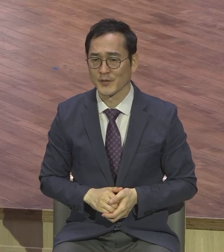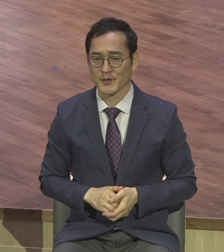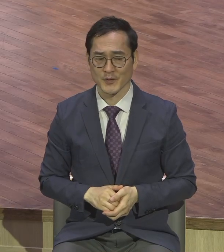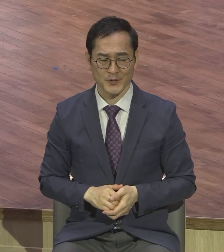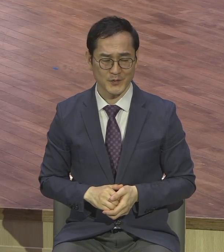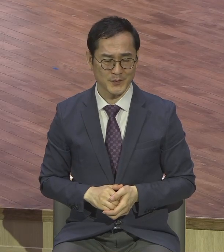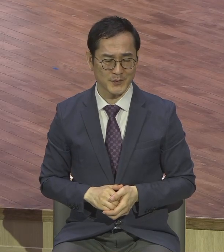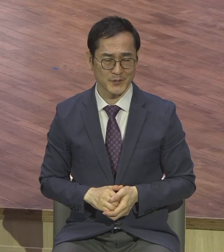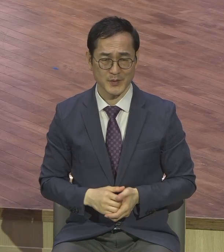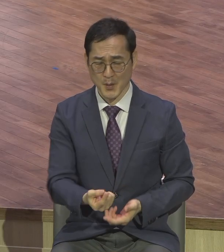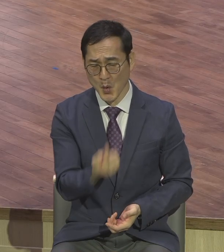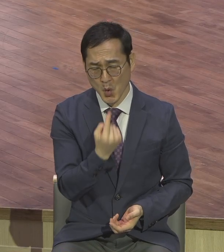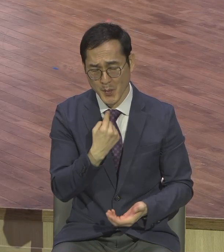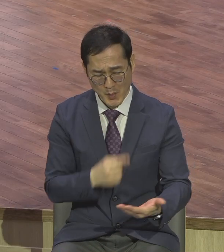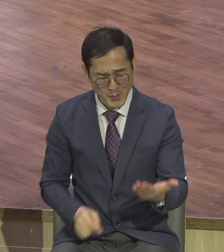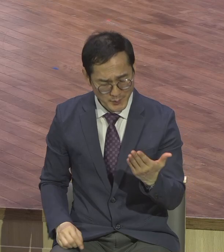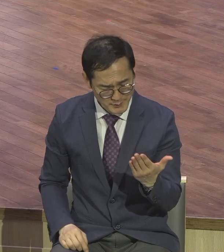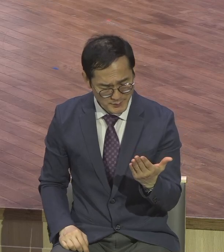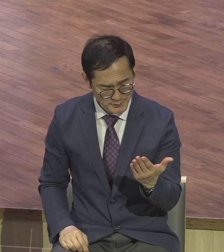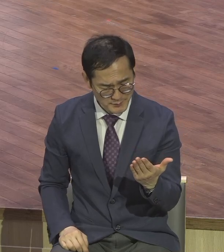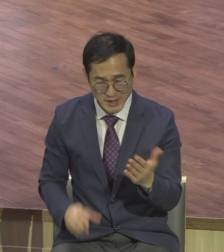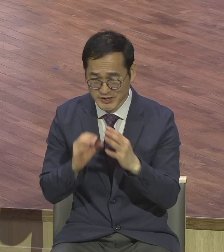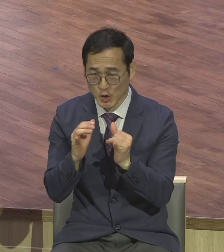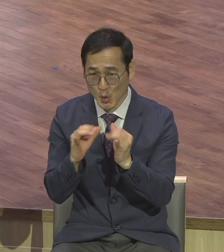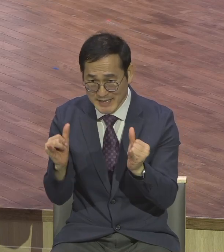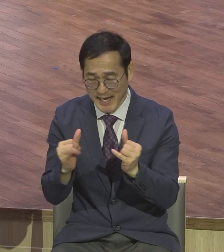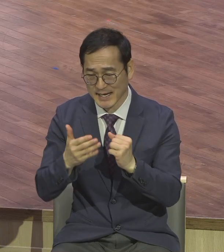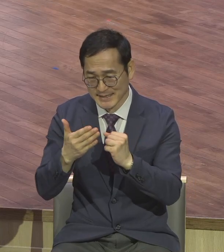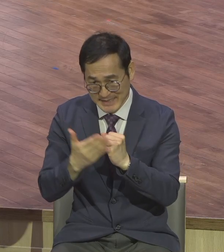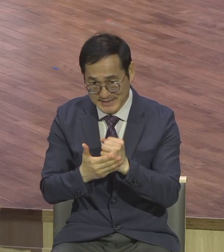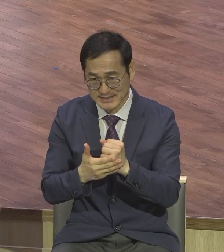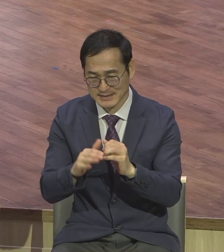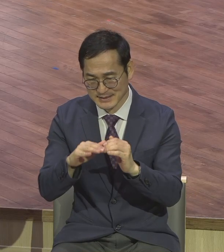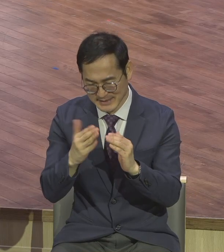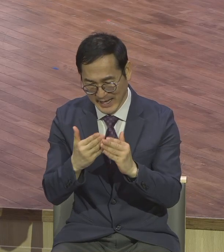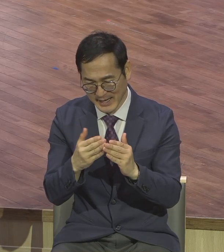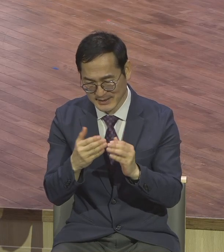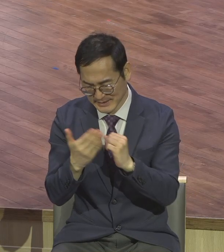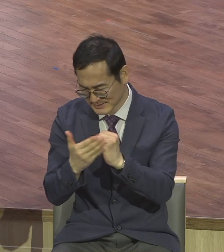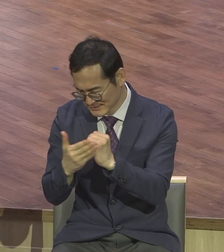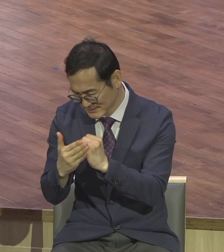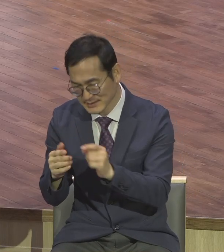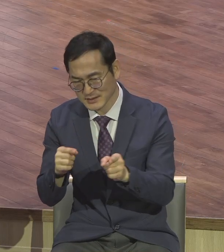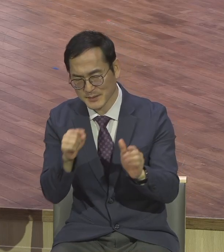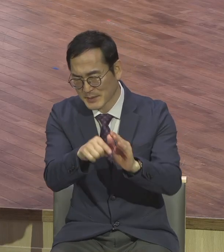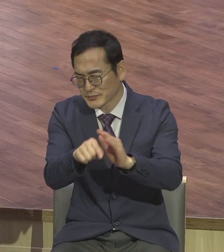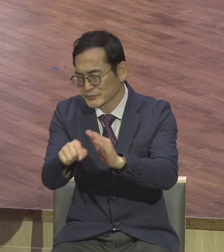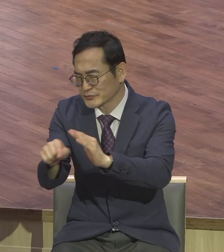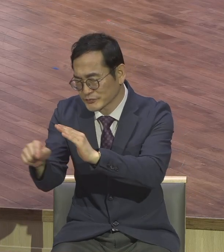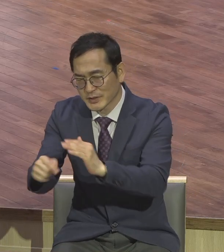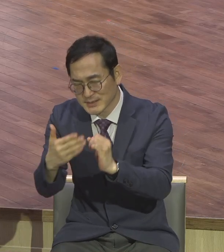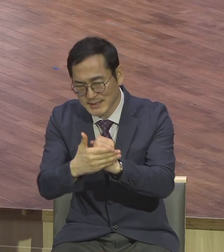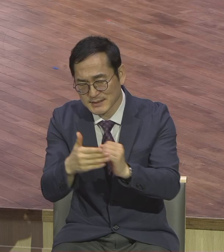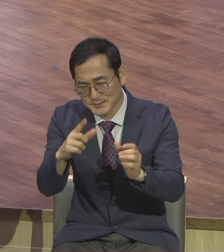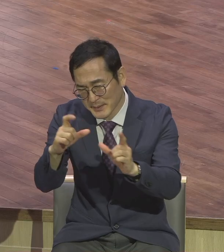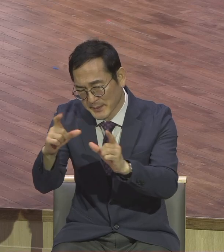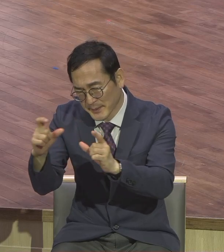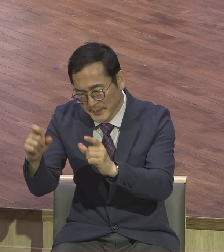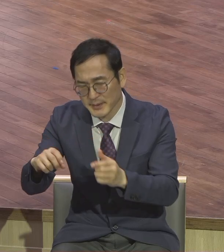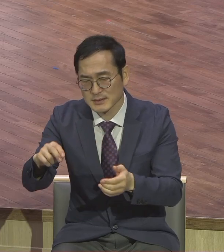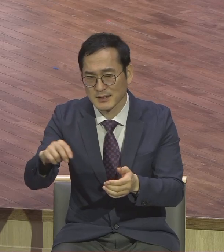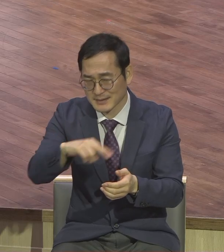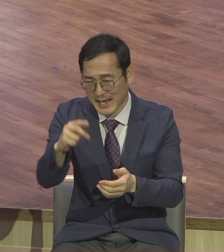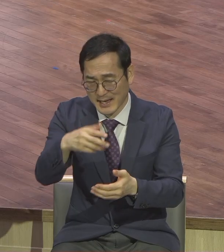두 주마다 이 보고서를 봤는데 전도자 사진 다 방문해서 다 사진을 올려서 제가 얼굴을 봐야